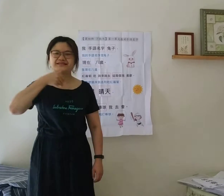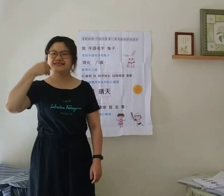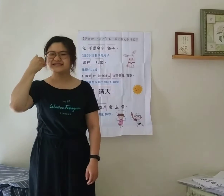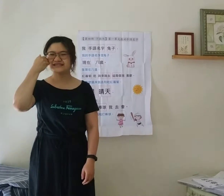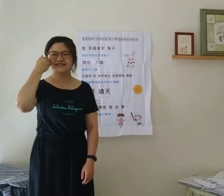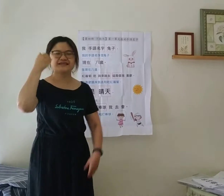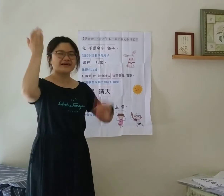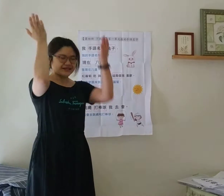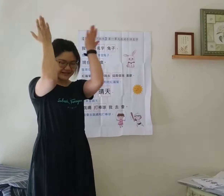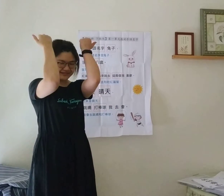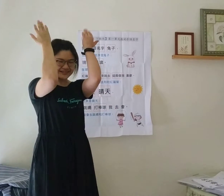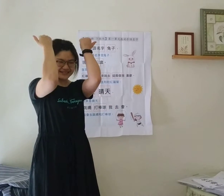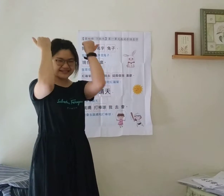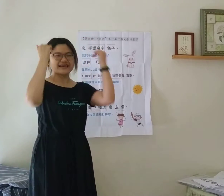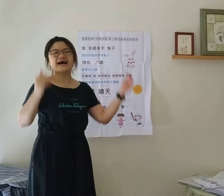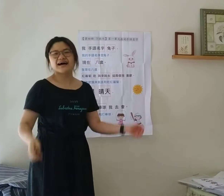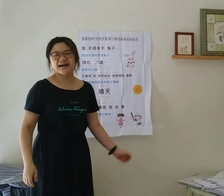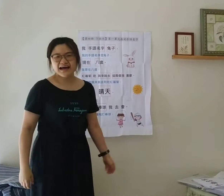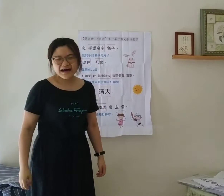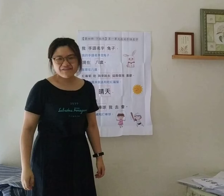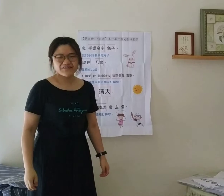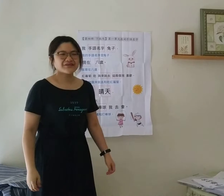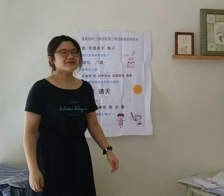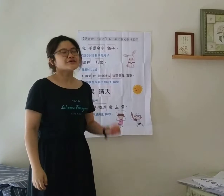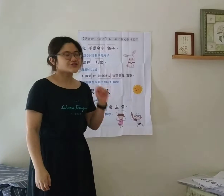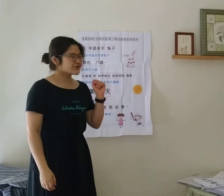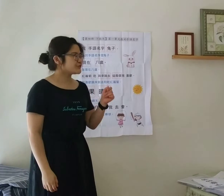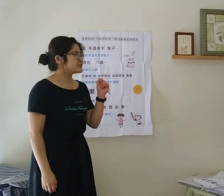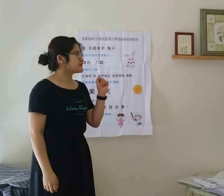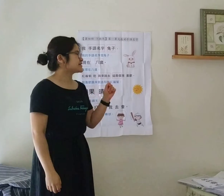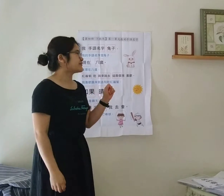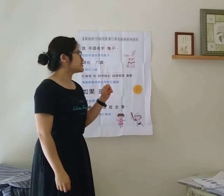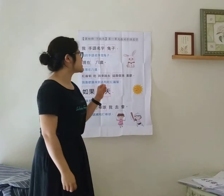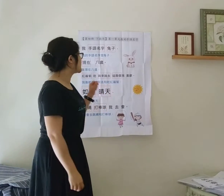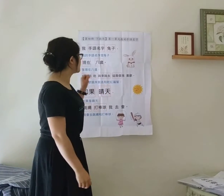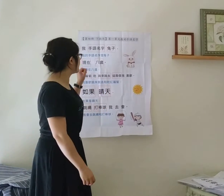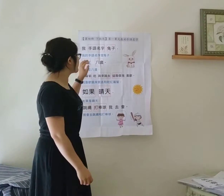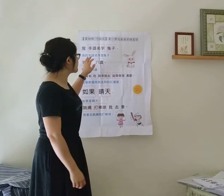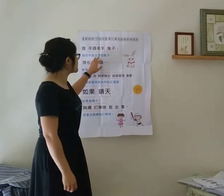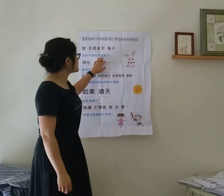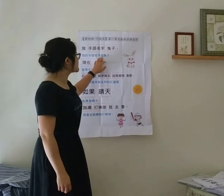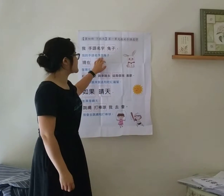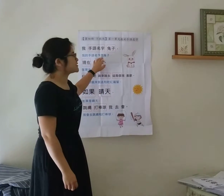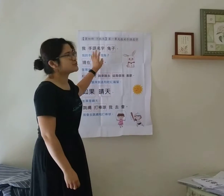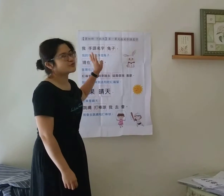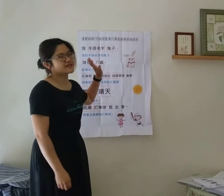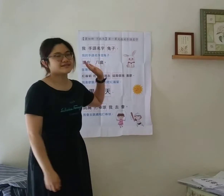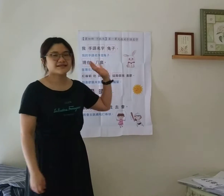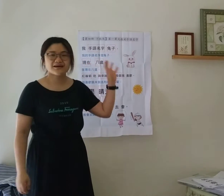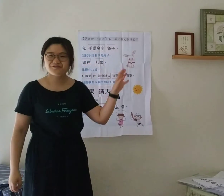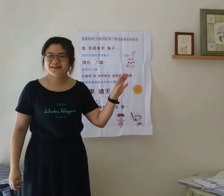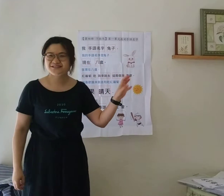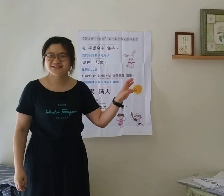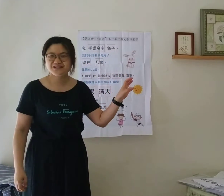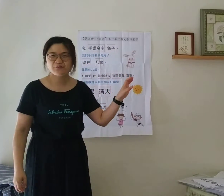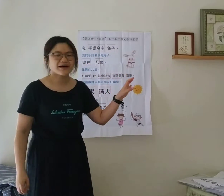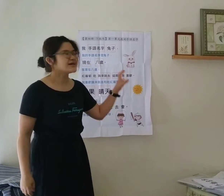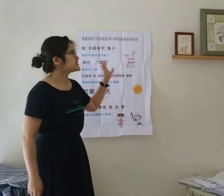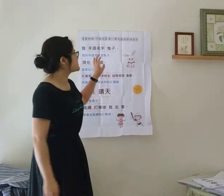字兔子很好哦。手语通常会省略是，可是如果你真要放是的话，是放